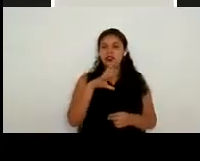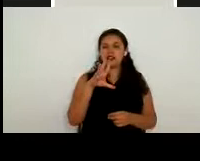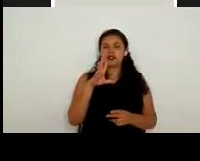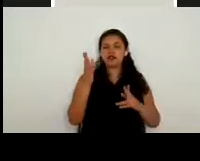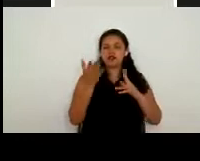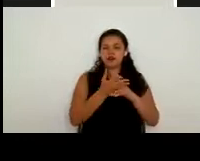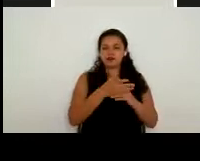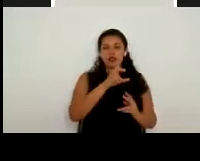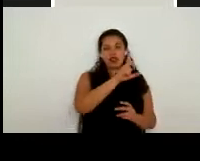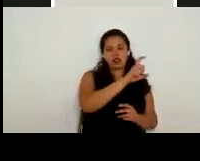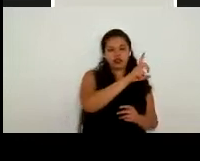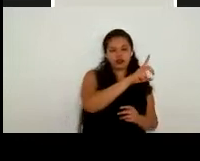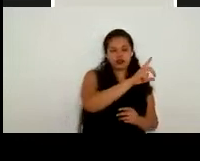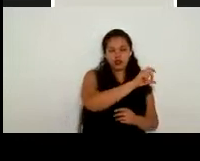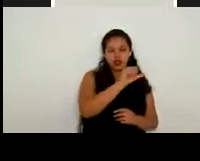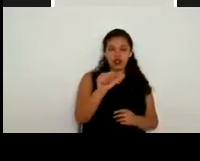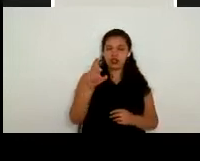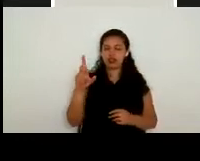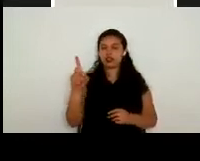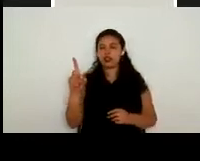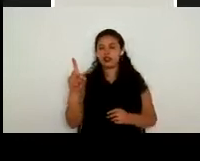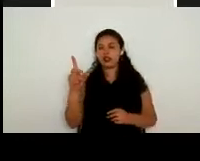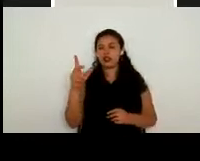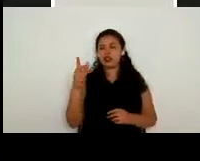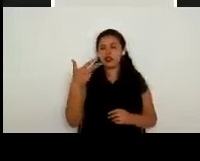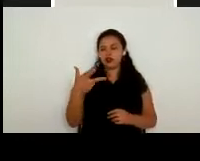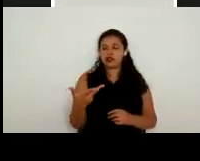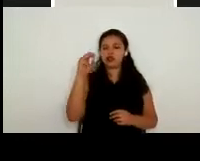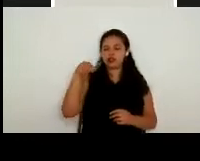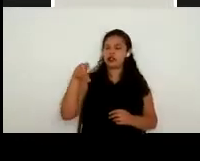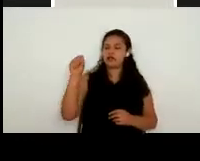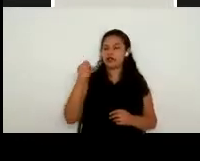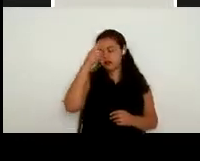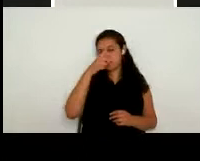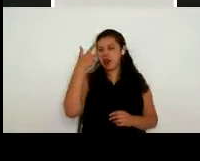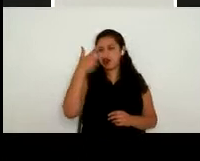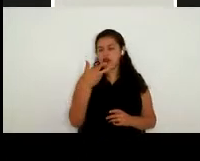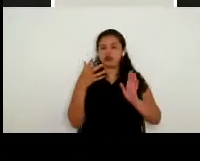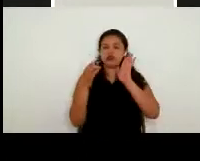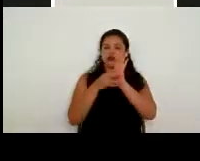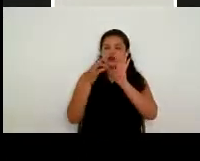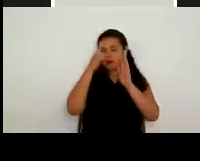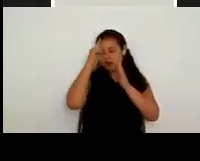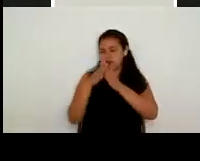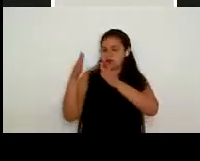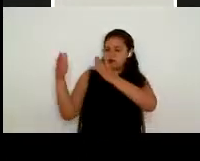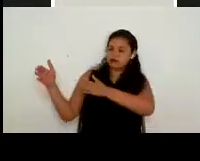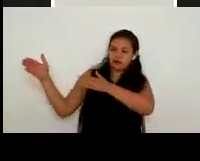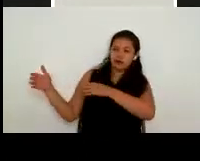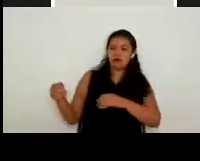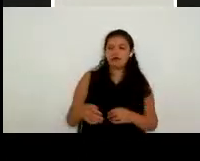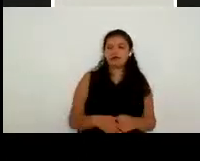38 clase media superior ms y son 8 puntos y más de 39